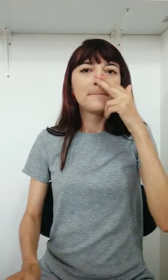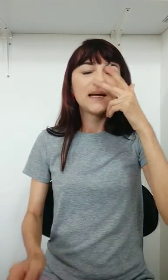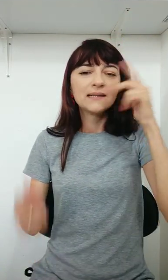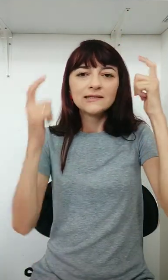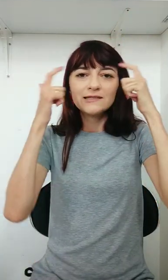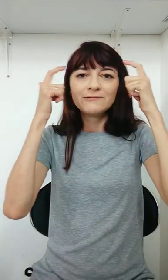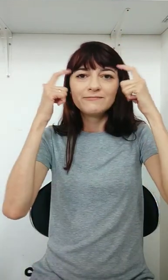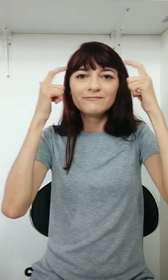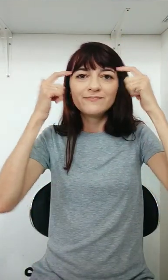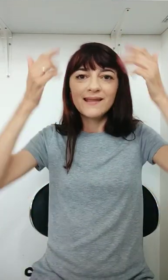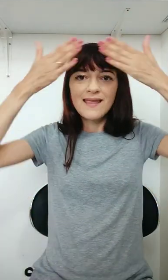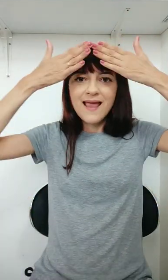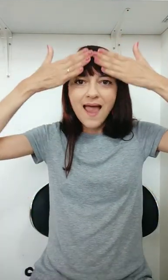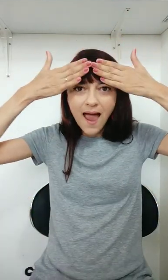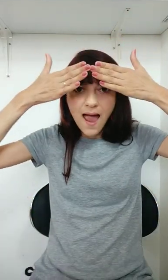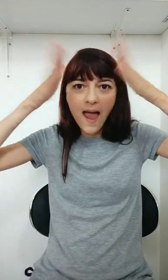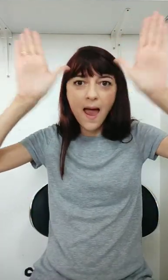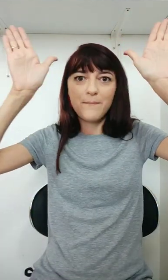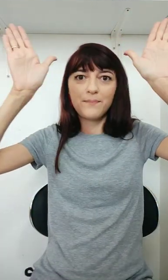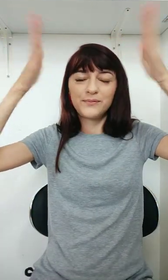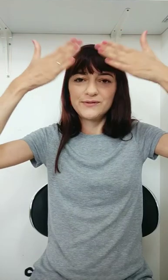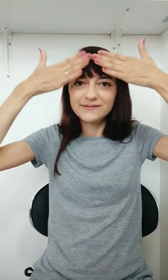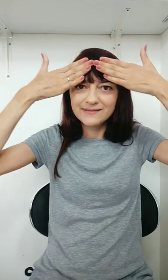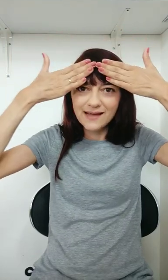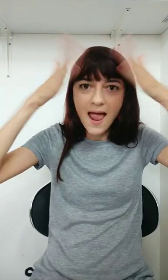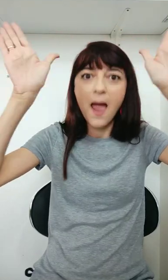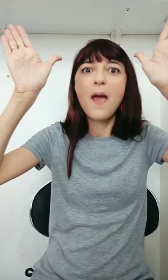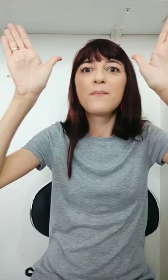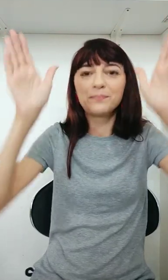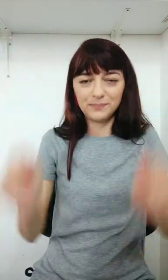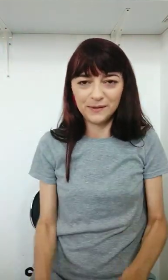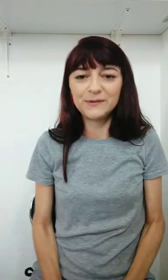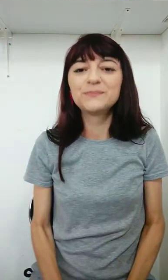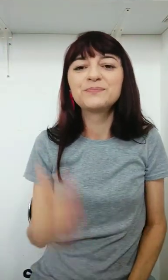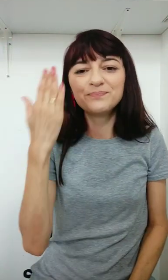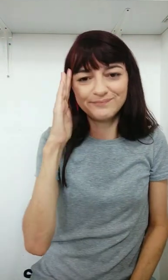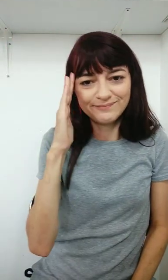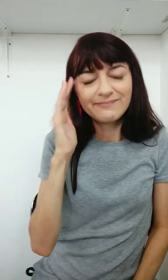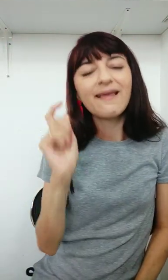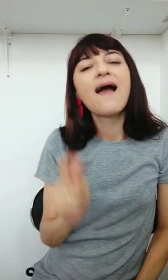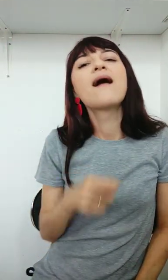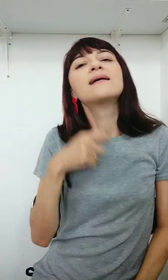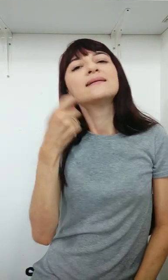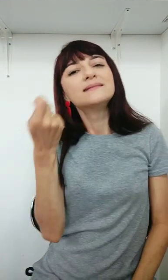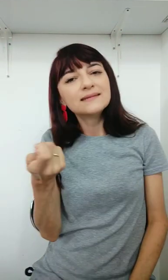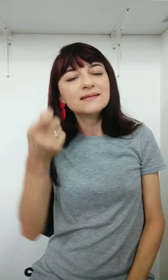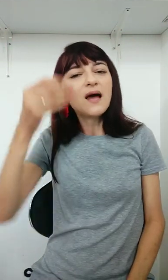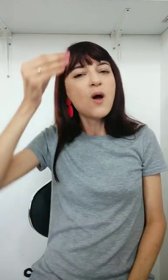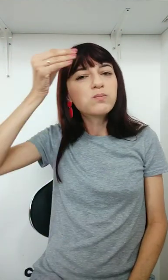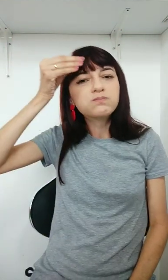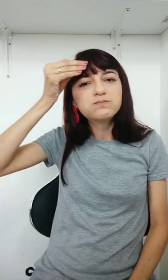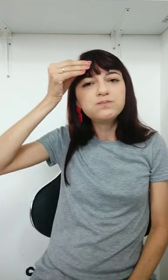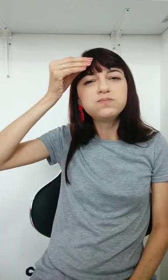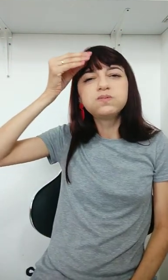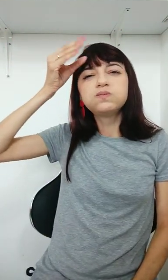começa a adquirir aquele conhecimento. É como se a mente dela expandisse realmente. Entenderam? Então a gente utiliza esse